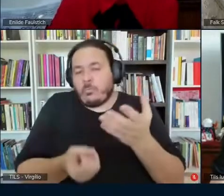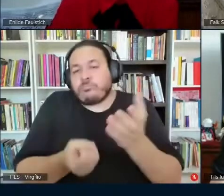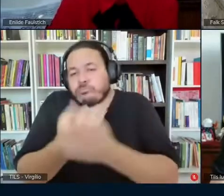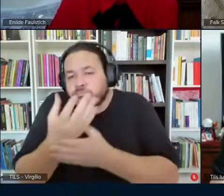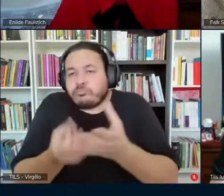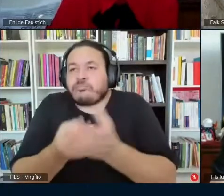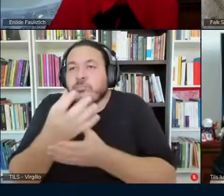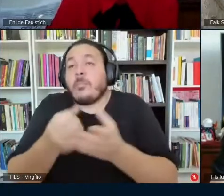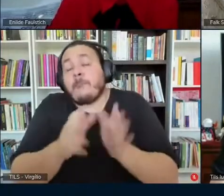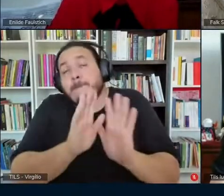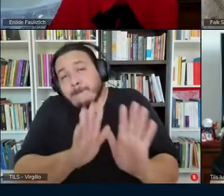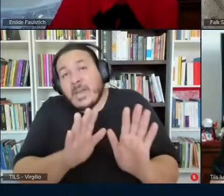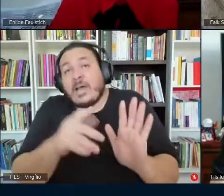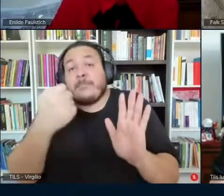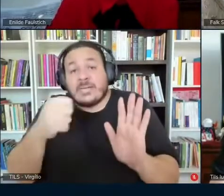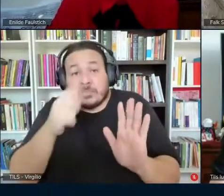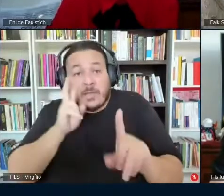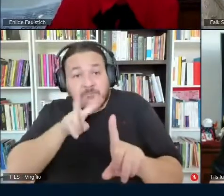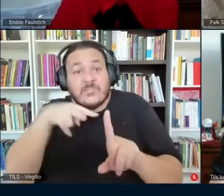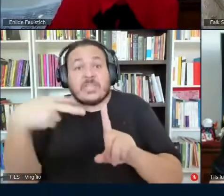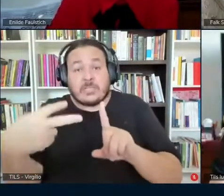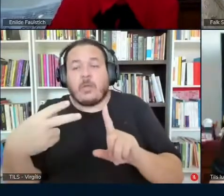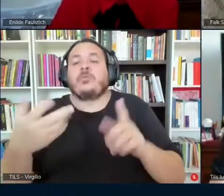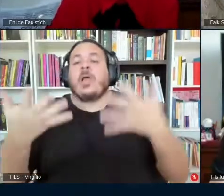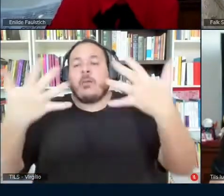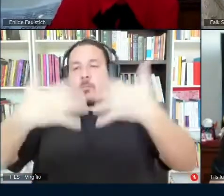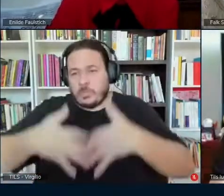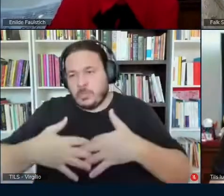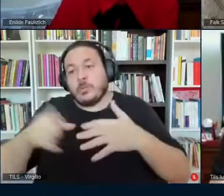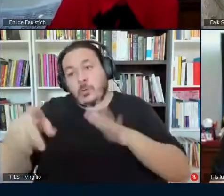da harmonização, que é a proposta que você traz, tá?